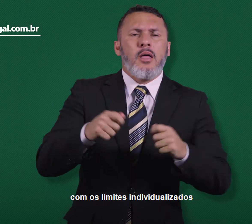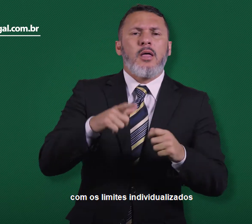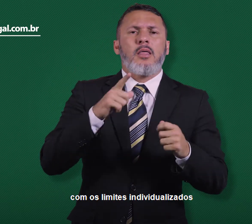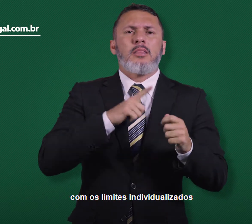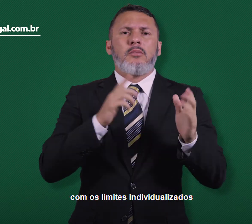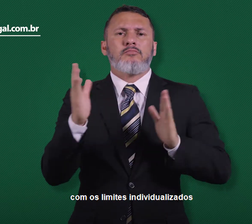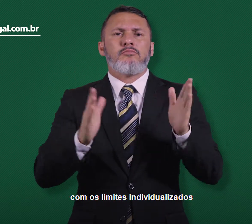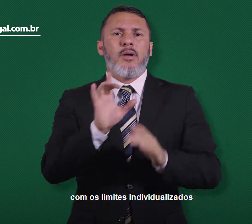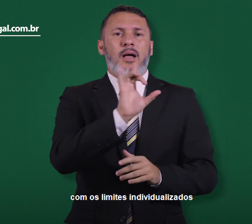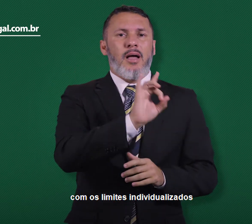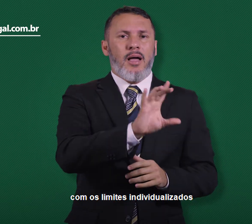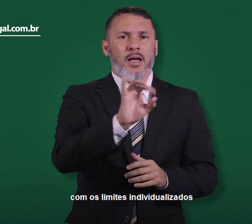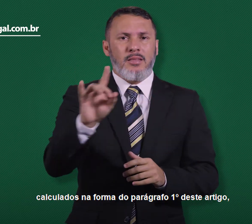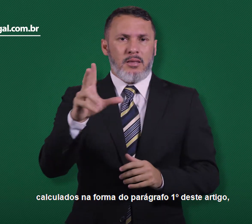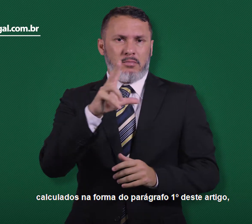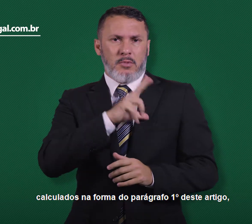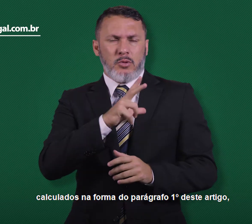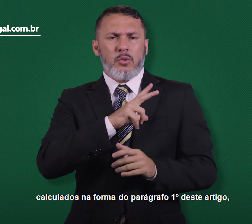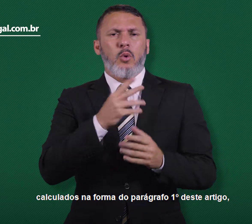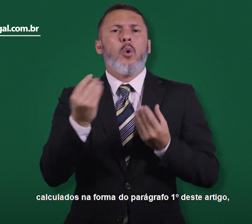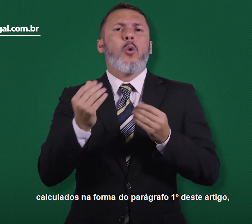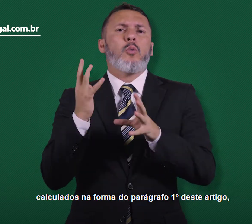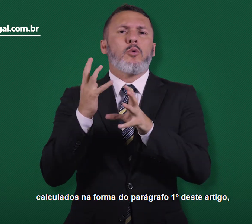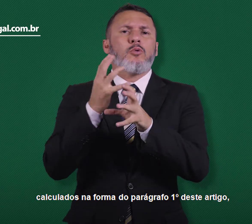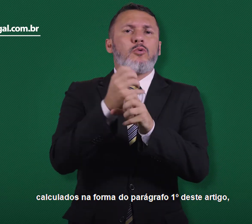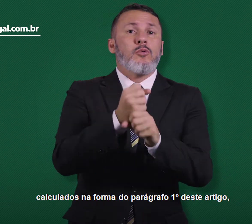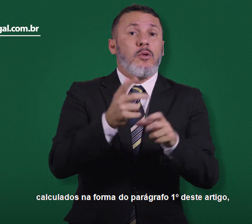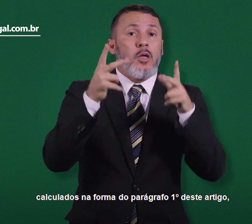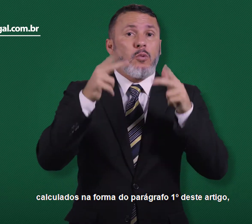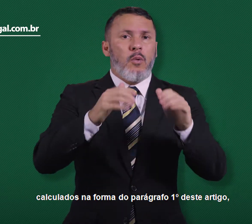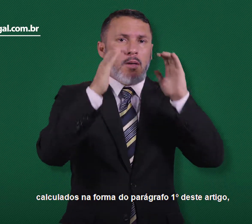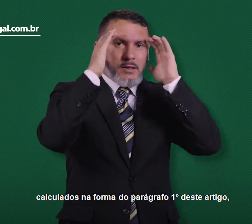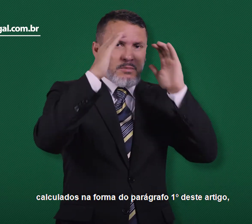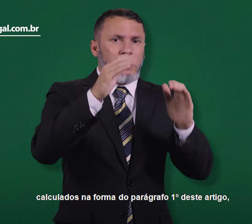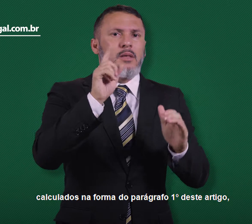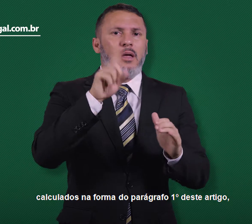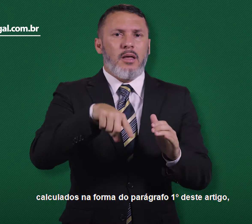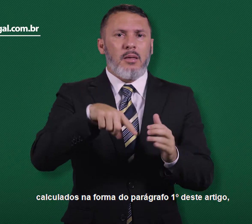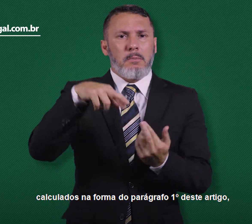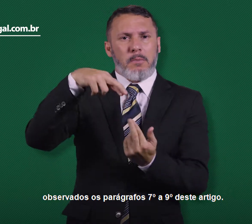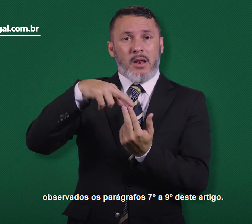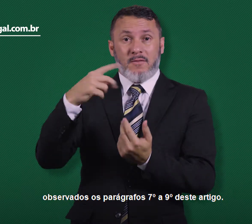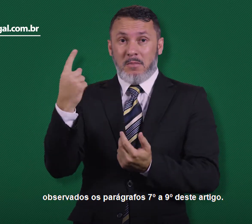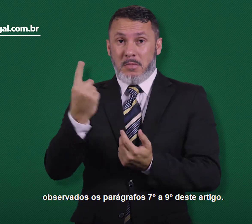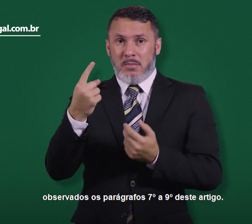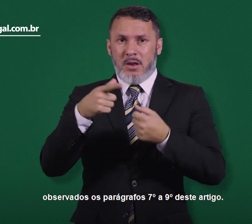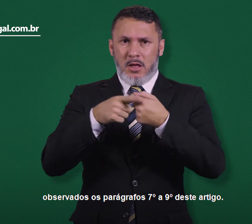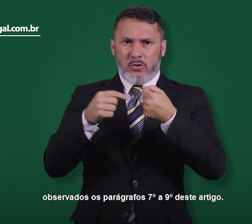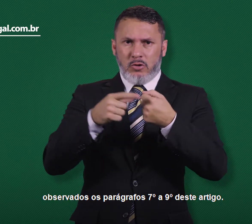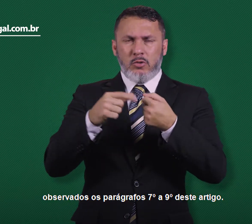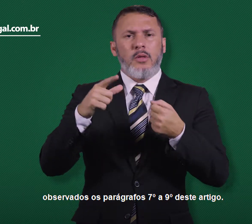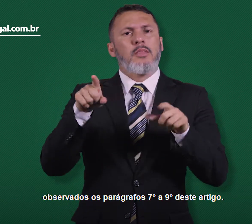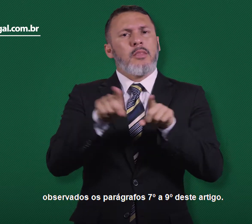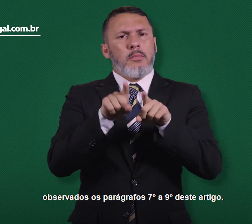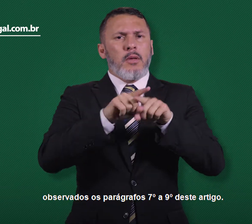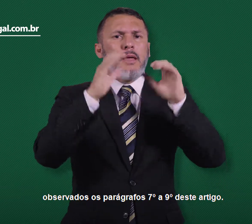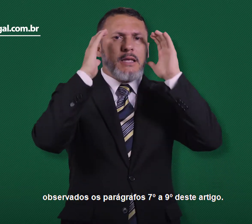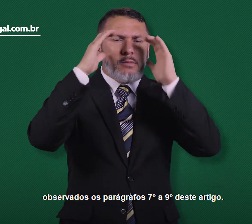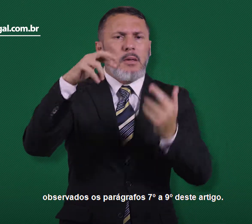limites individualizados calculados na forma do parágrafo 1º deste artigo, observados os parágrafos 7º